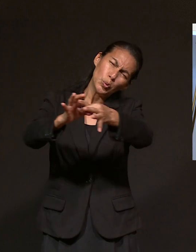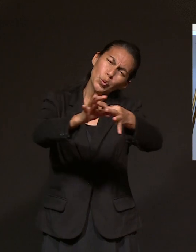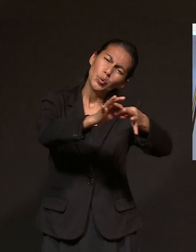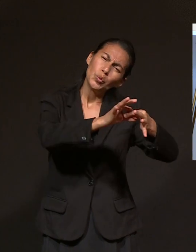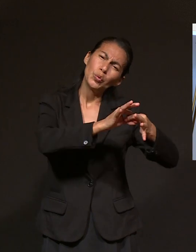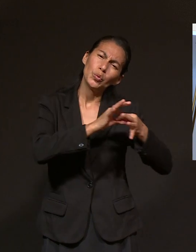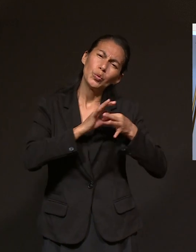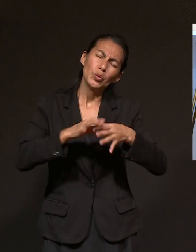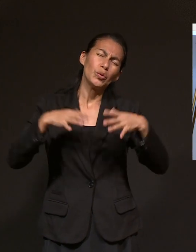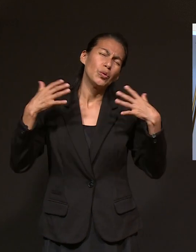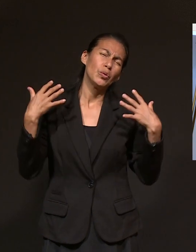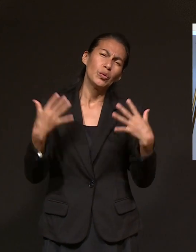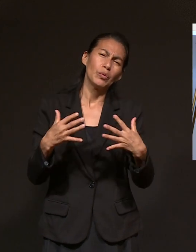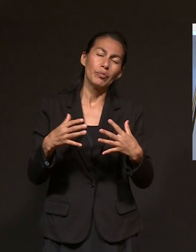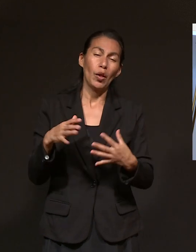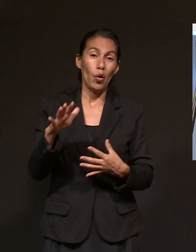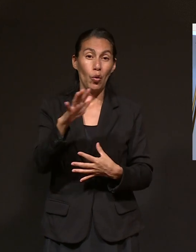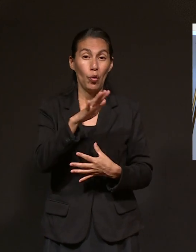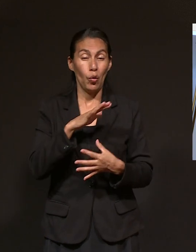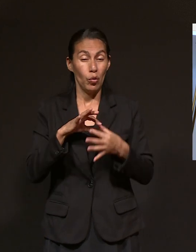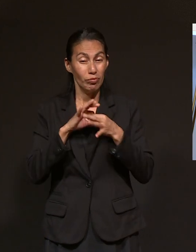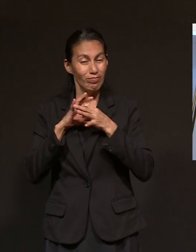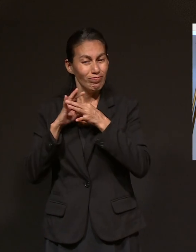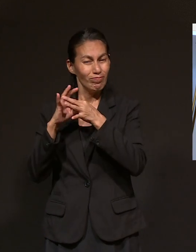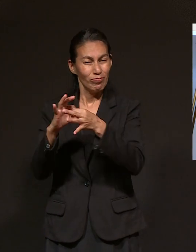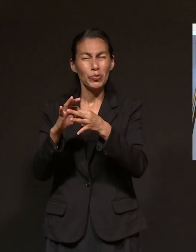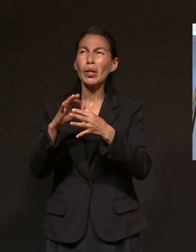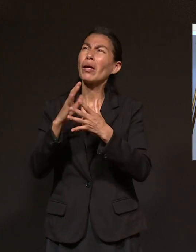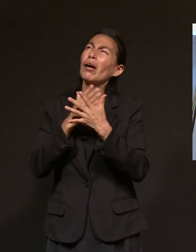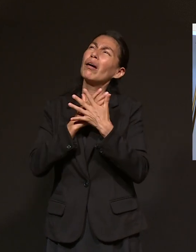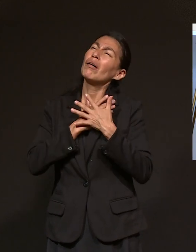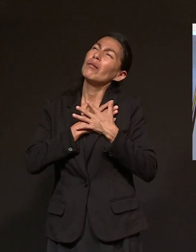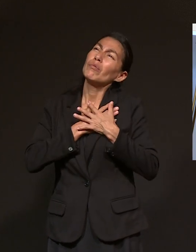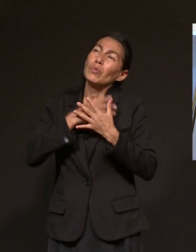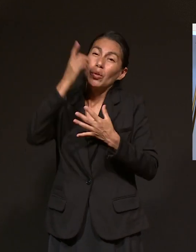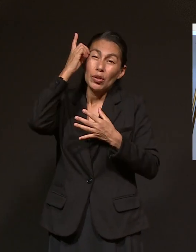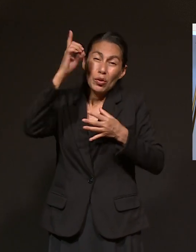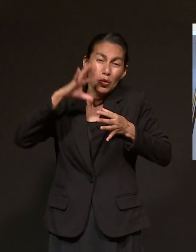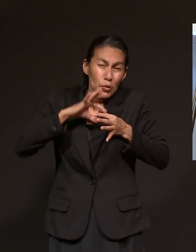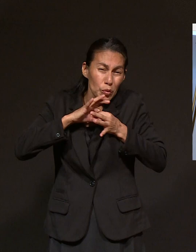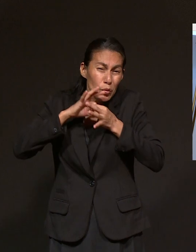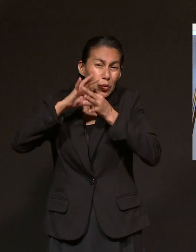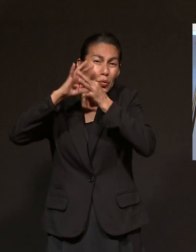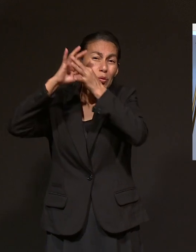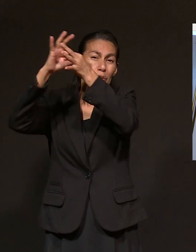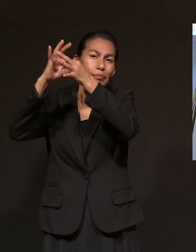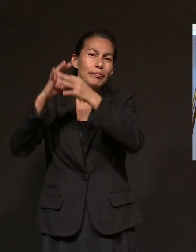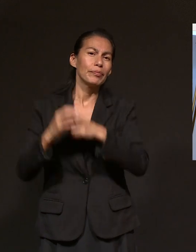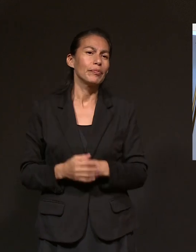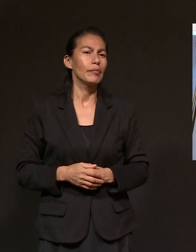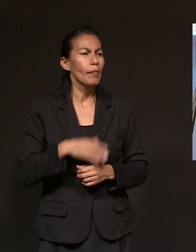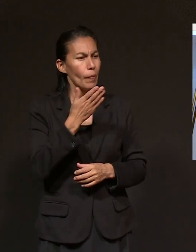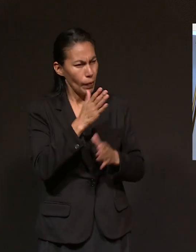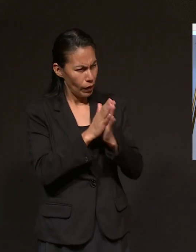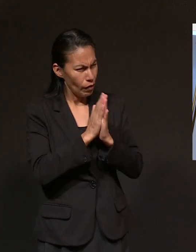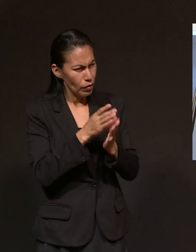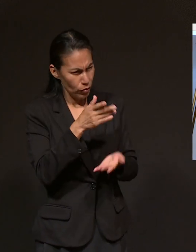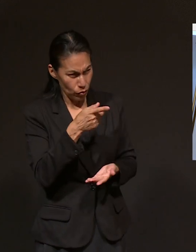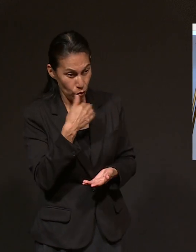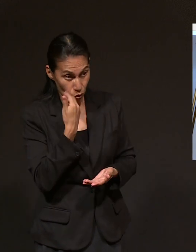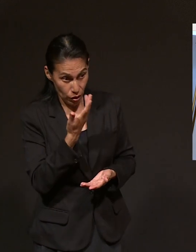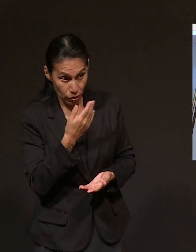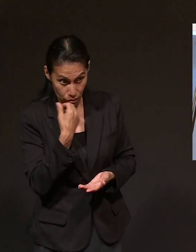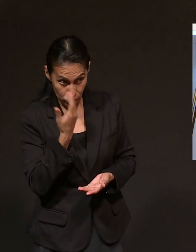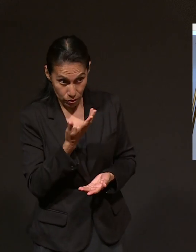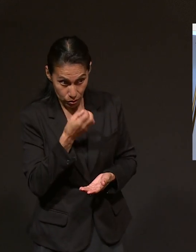red Un enorme grupo De oración Y que no nos pueda Separar nada De este amor Increíble de Dios Vamos a